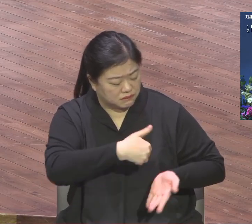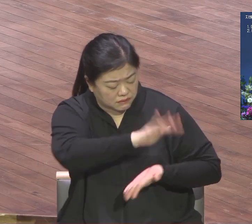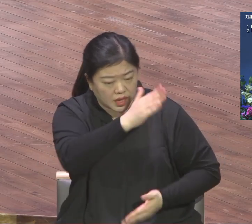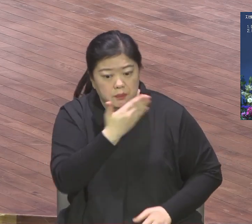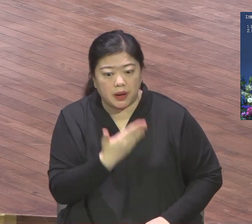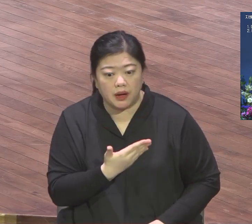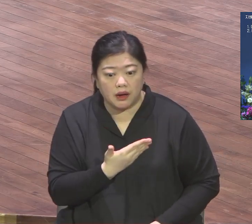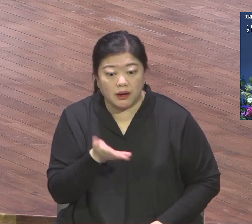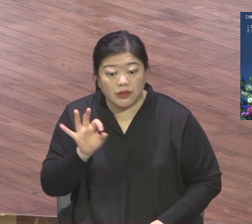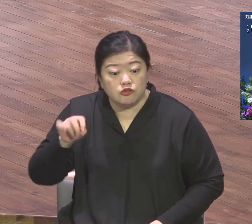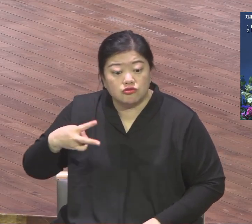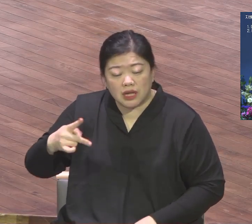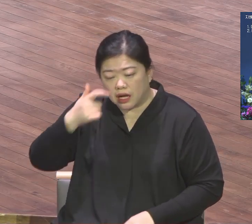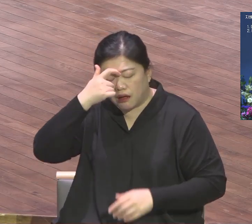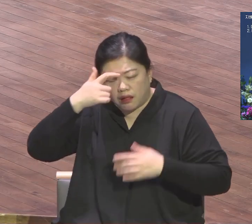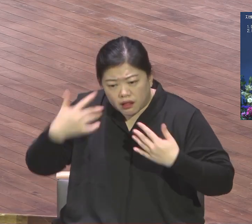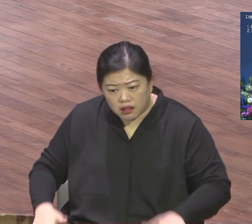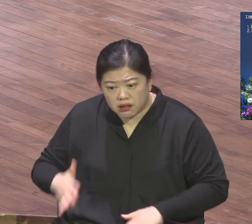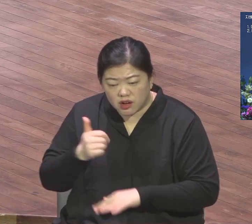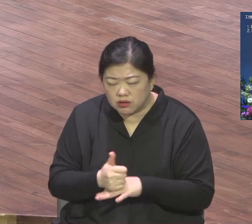그래서 당한 겁니다.